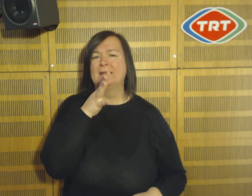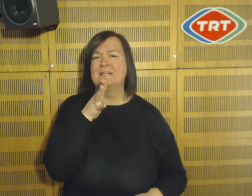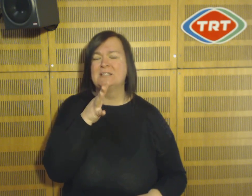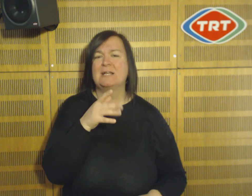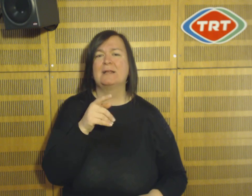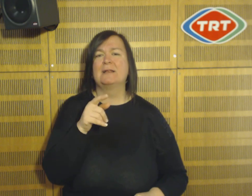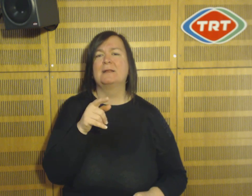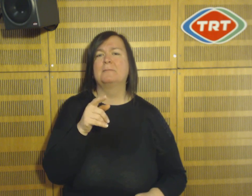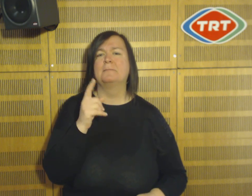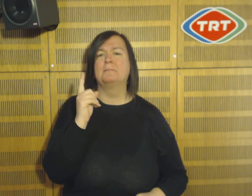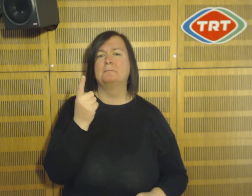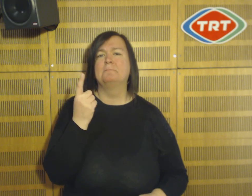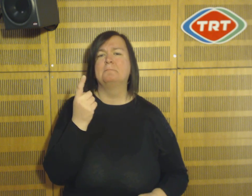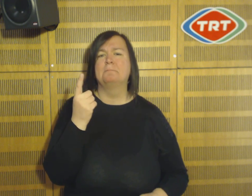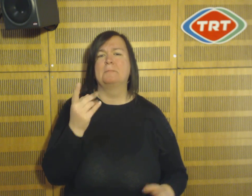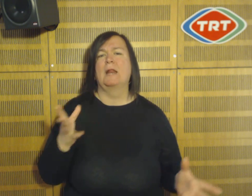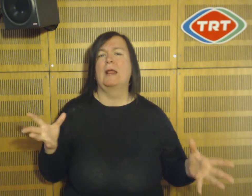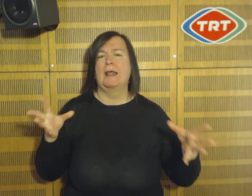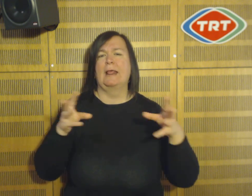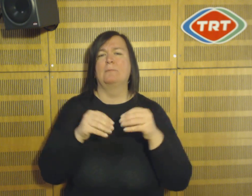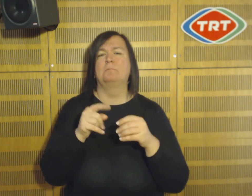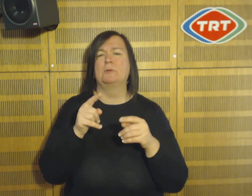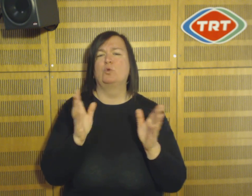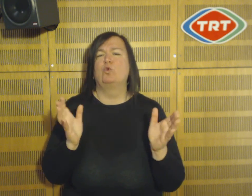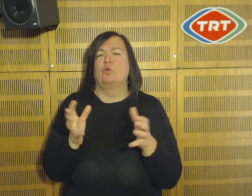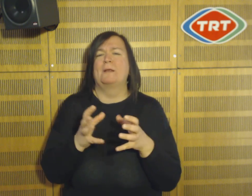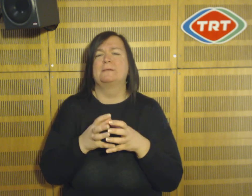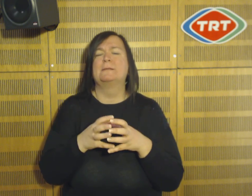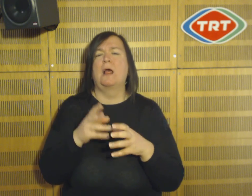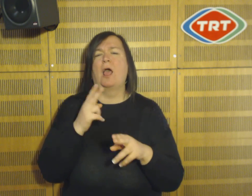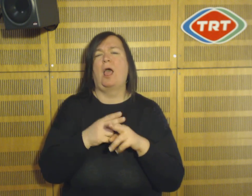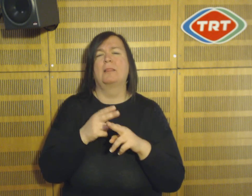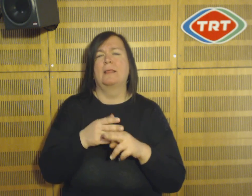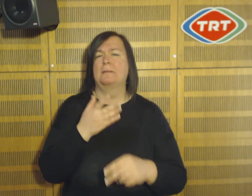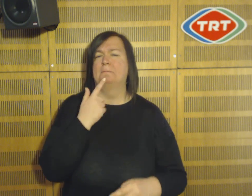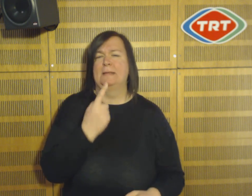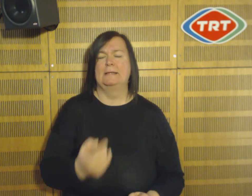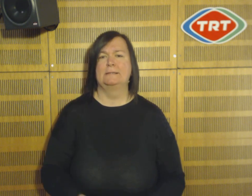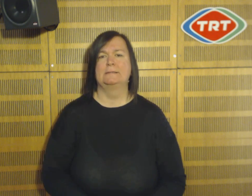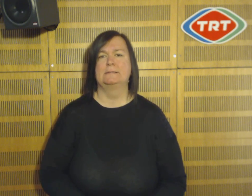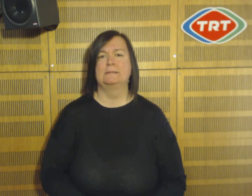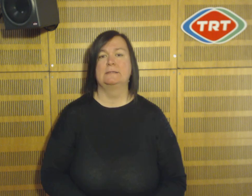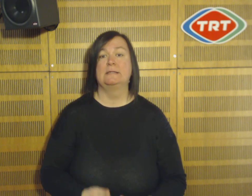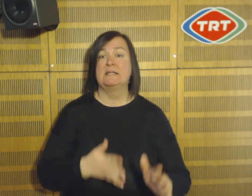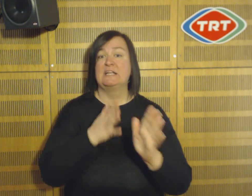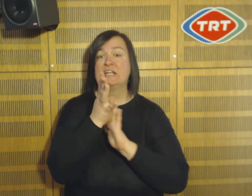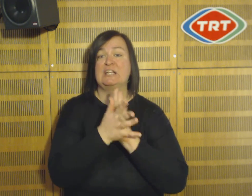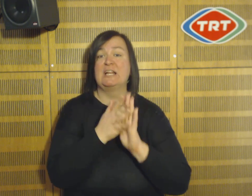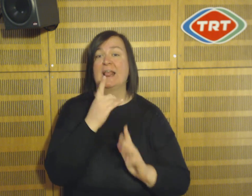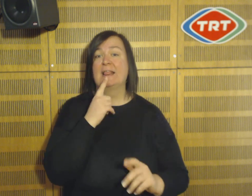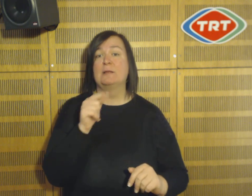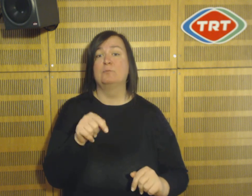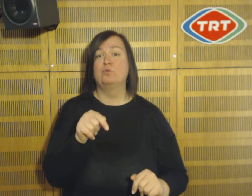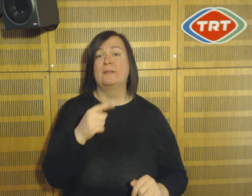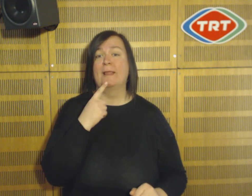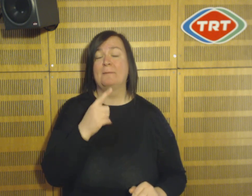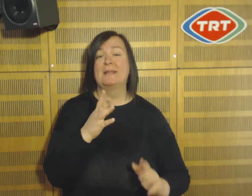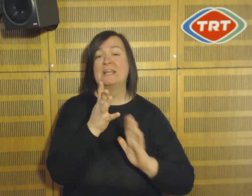okunabilecek biçimde bir araya getirilmiş kümesi olarak adlandır alabiliriz işaret dili olduğunda Aslında bu şu demek işaret dind Aslında